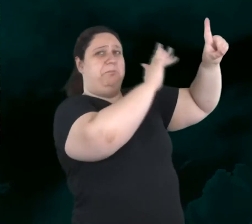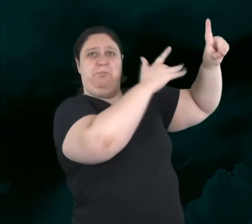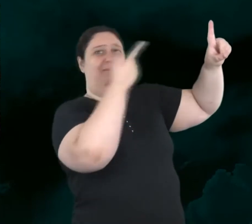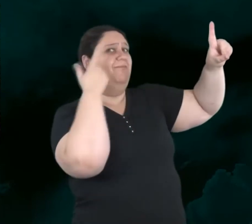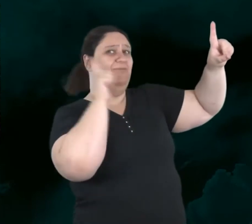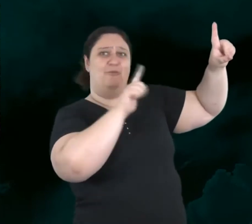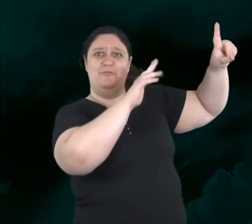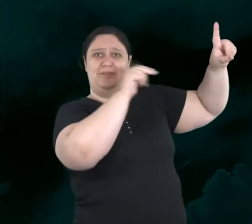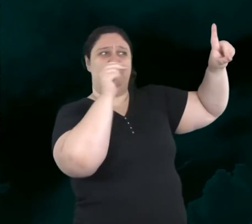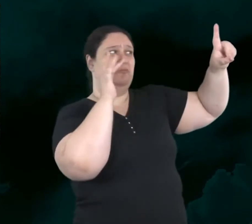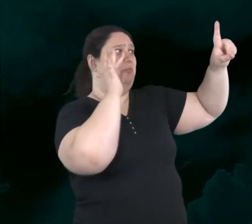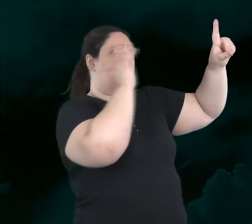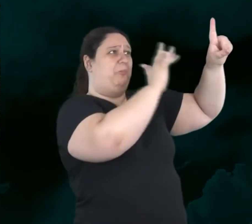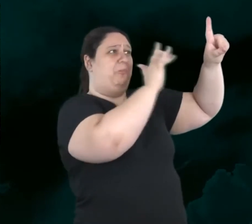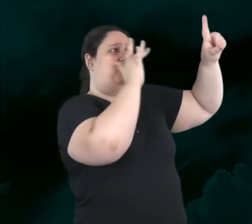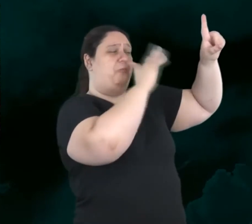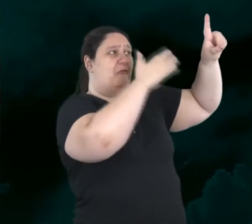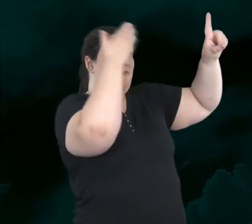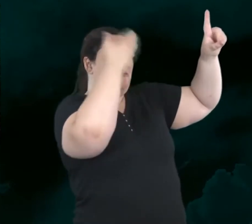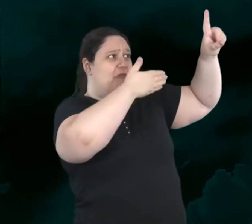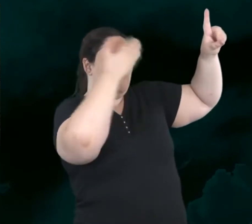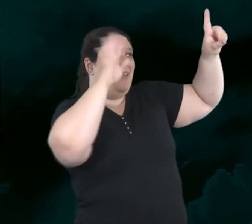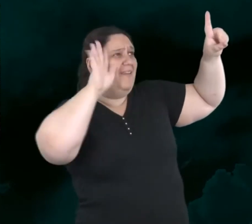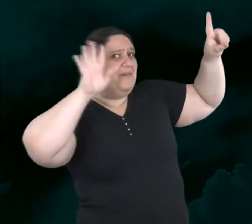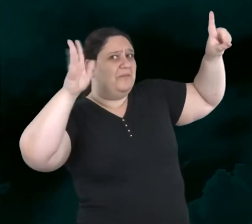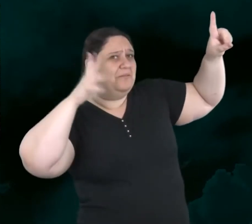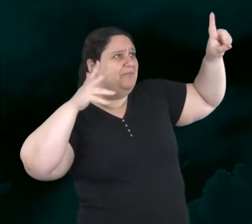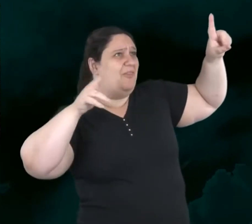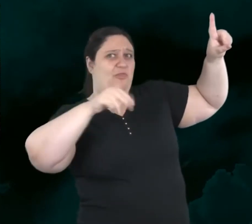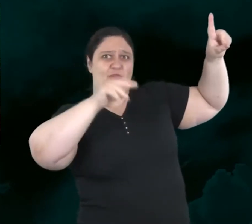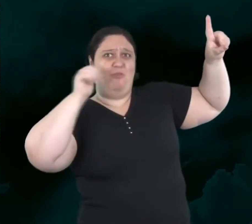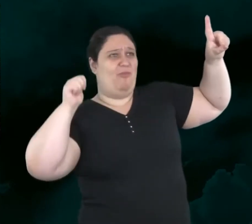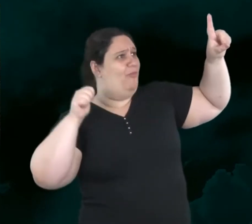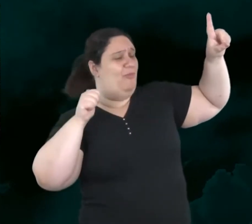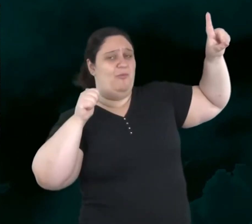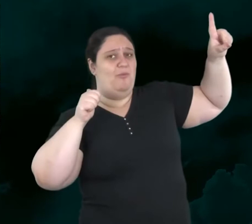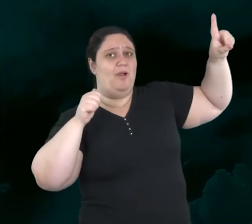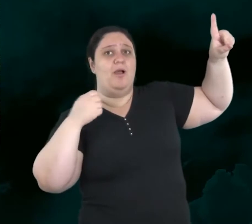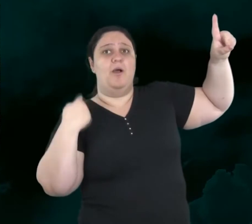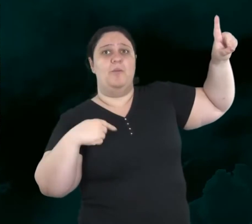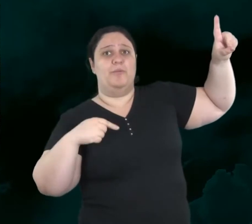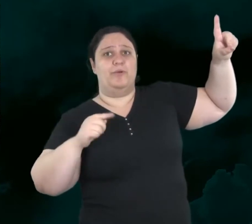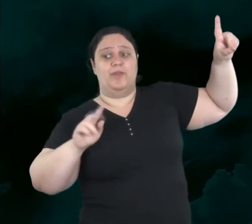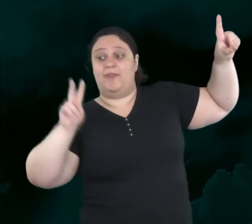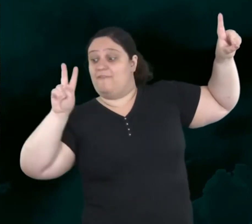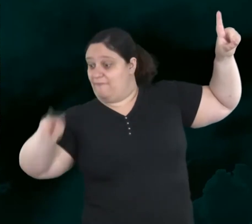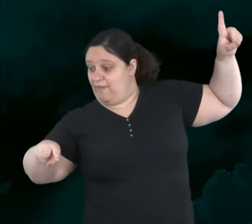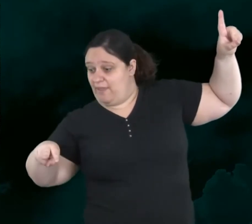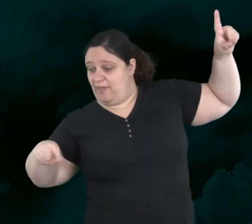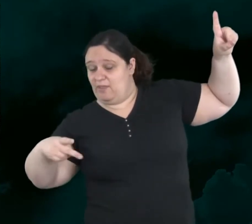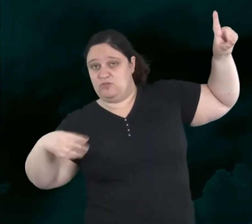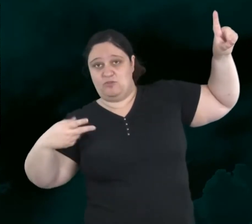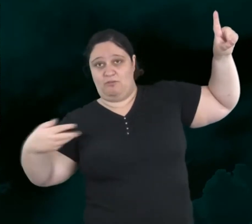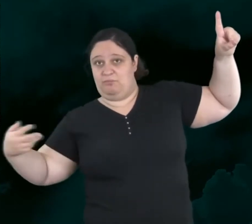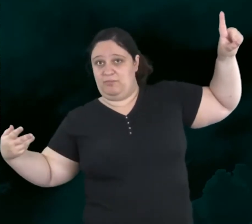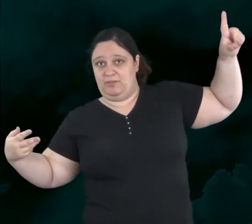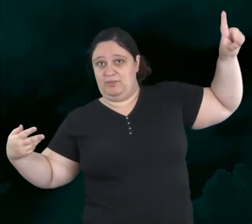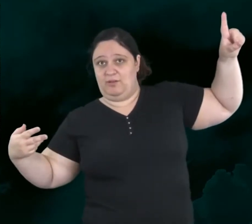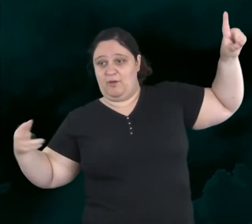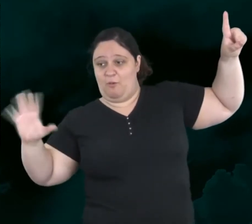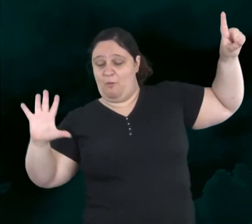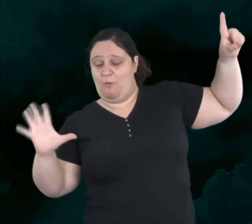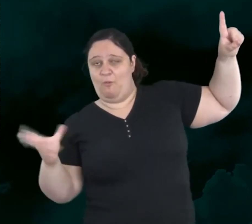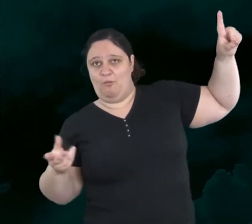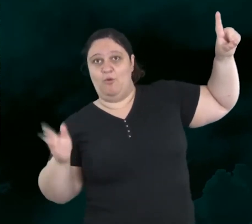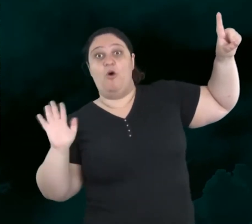só viveu, né, por meio disso tudo que nós vivemos, no nosso mundo material, mas hoje nós podemos ter